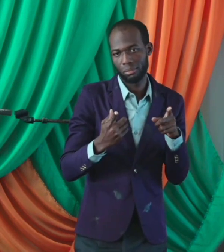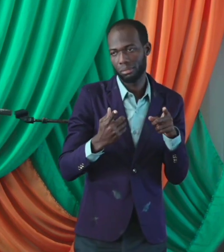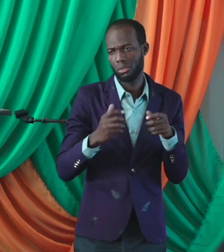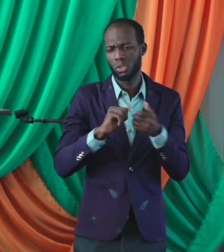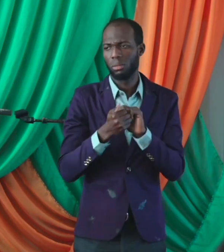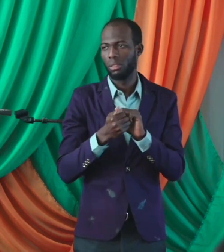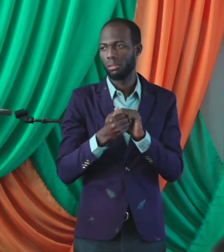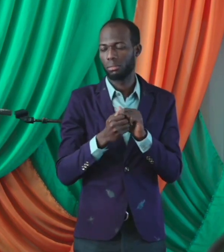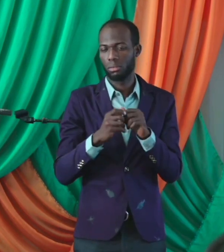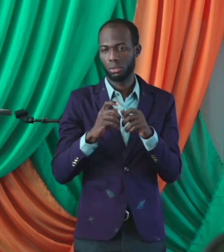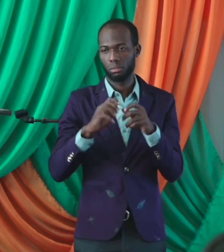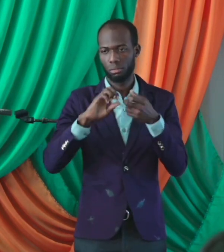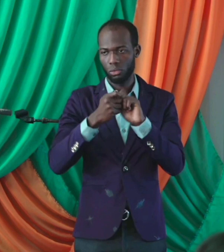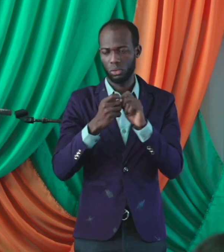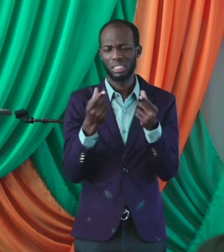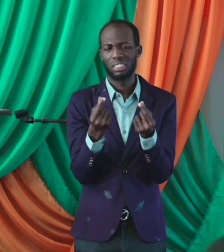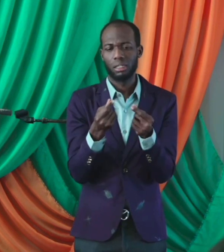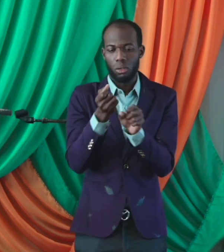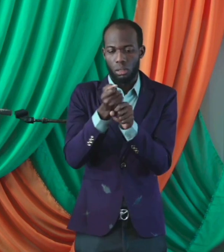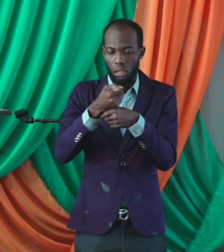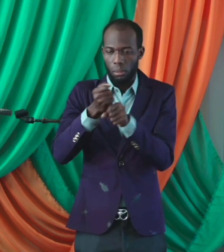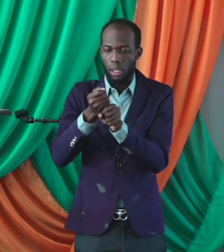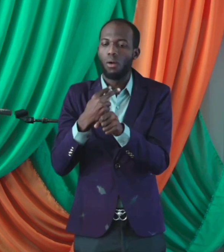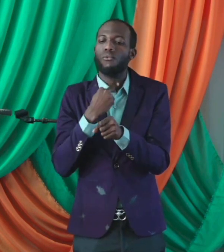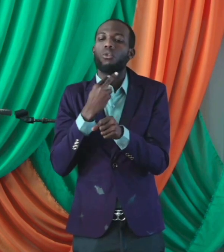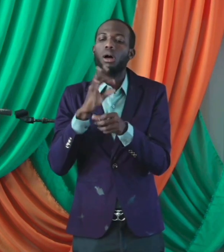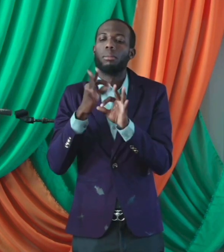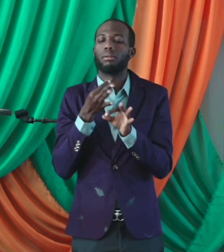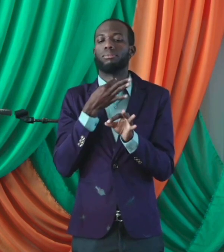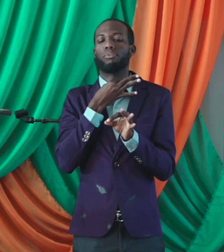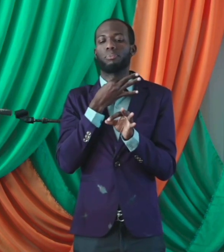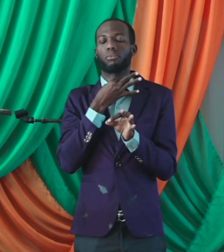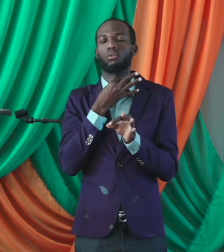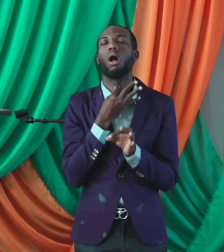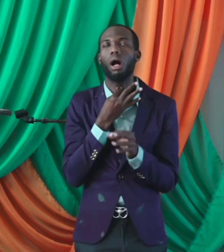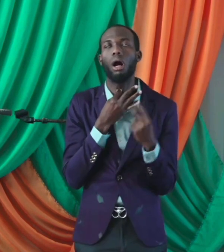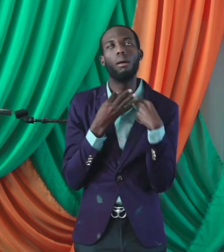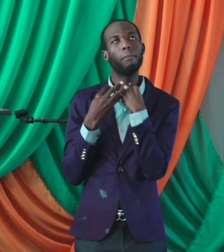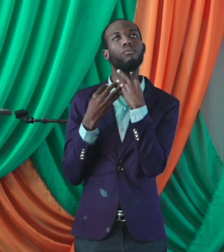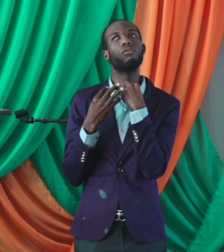monsieur parlait, ils font synthétiseur. De voix pour lui. On apparaît que maintenant, gauche lui,